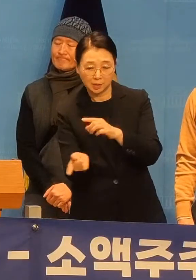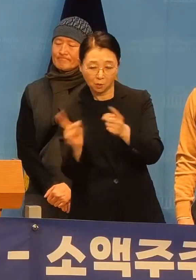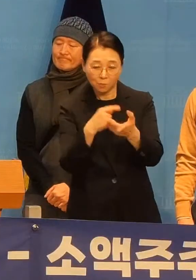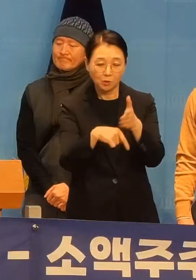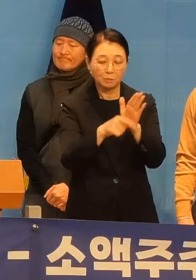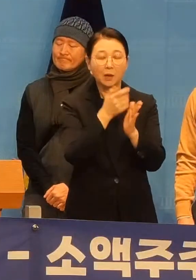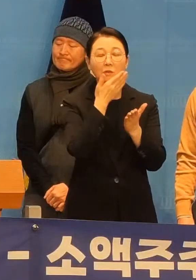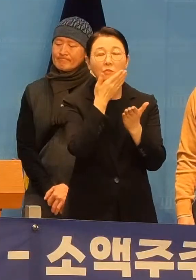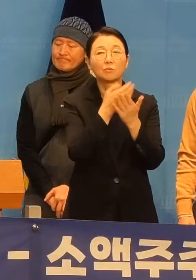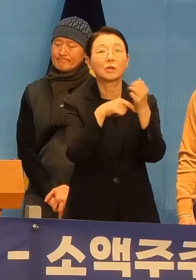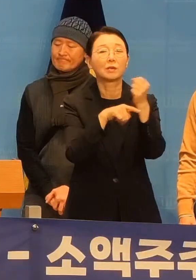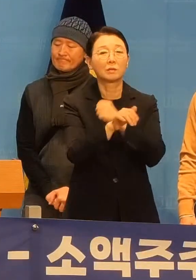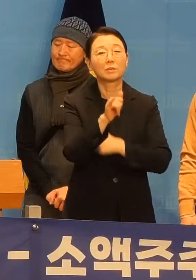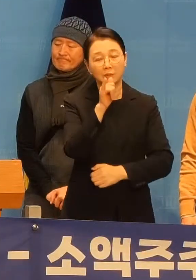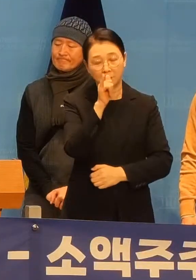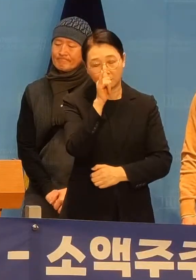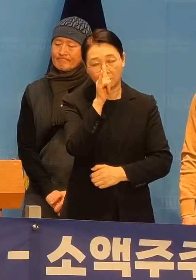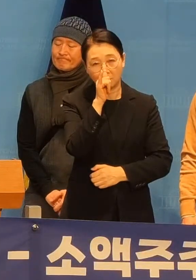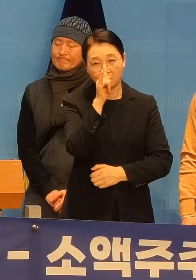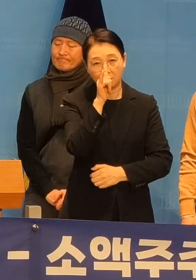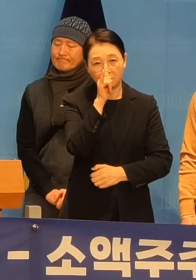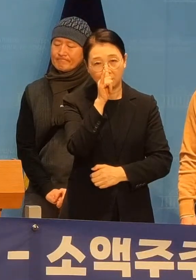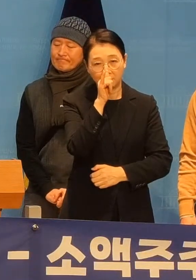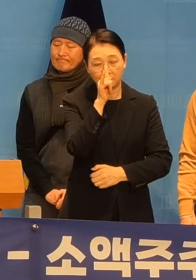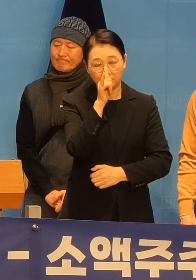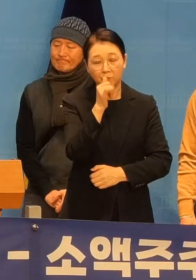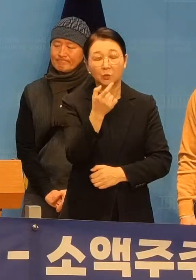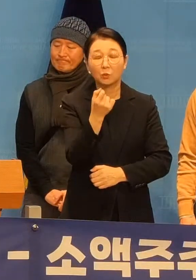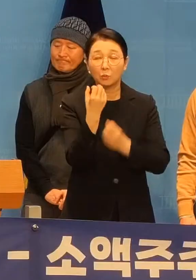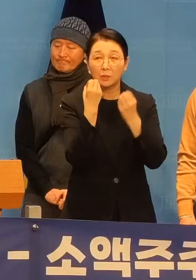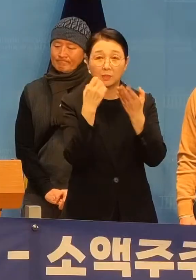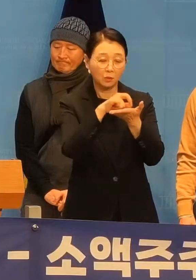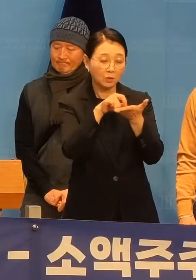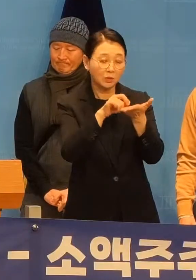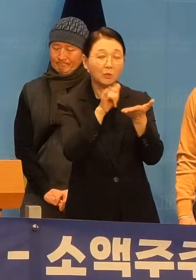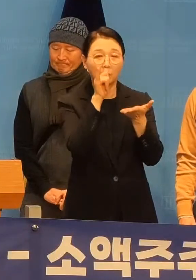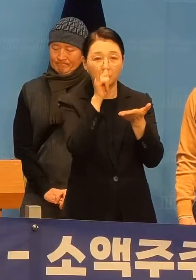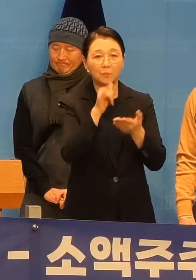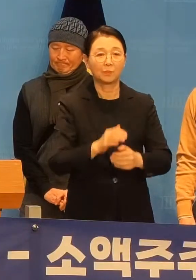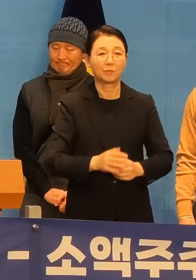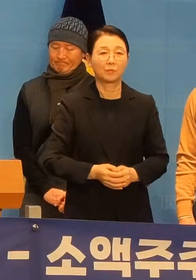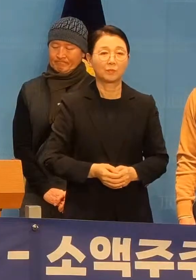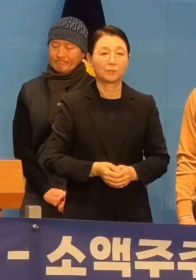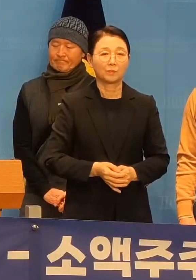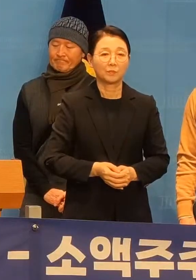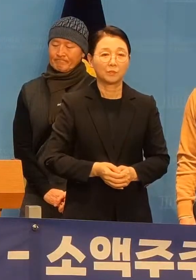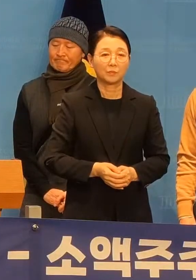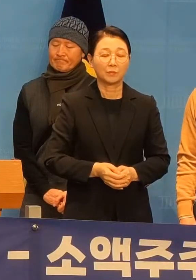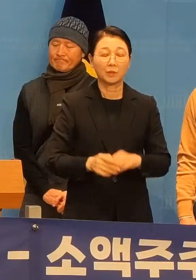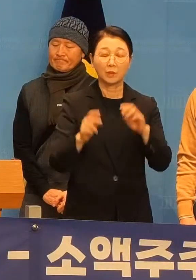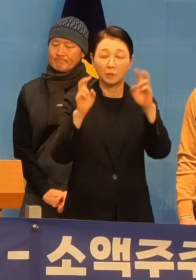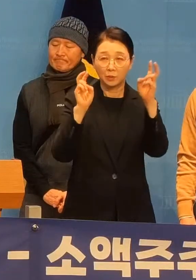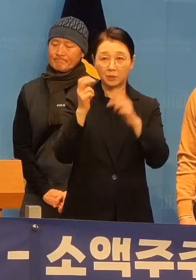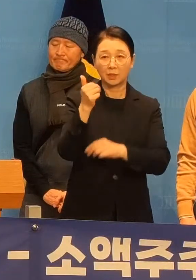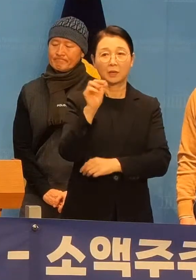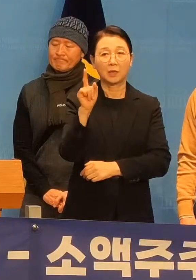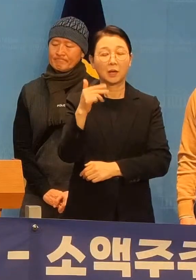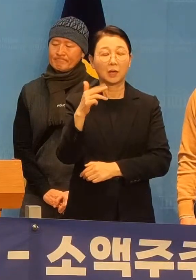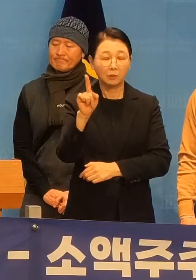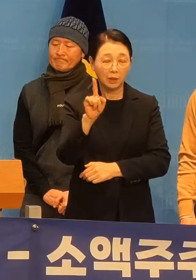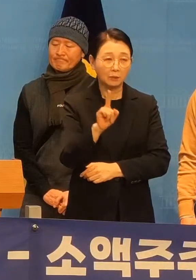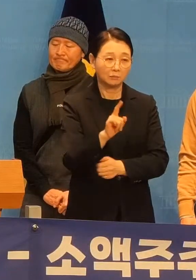떼는 자본시장의 또 다른 작은 기록을 남기는 자리입니다. 주식회사 하나와